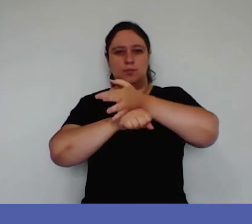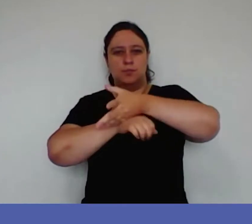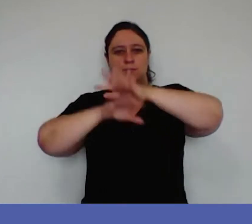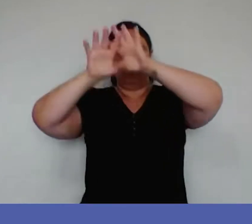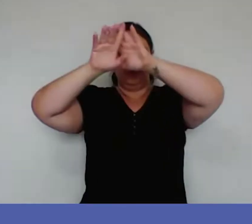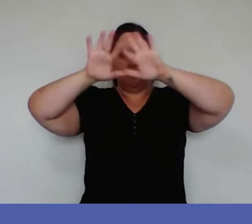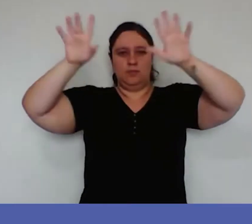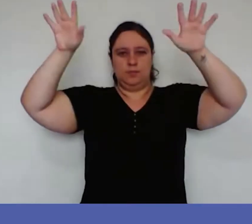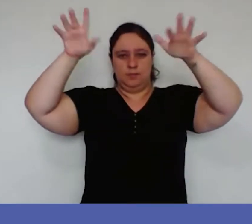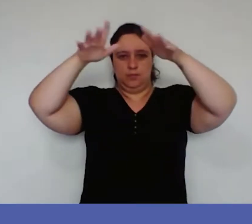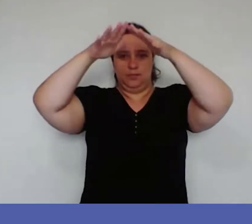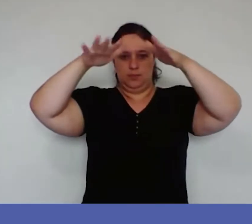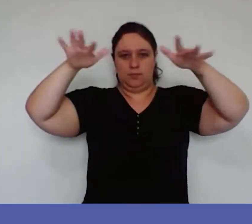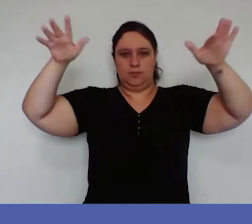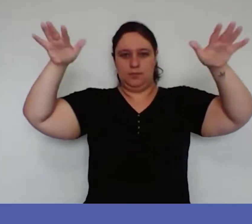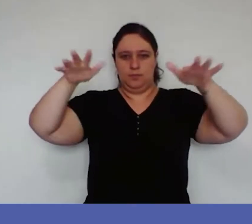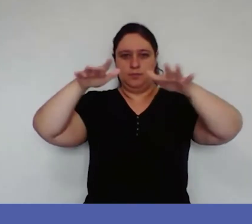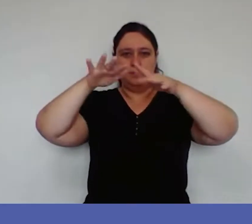Um exército,